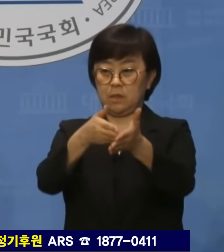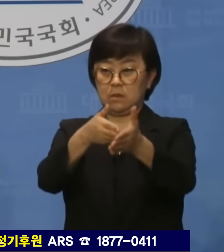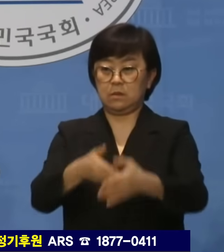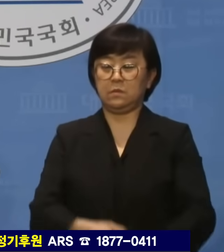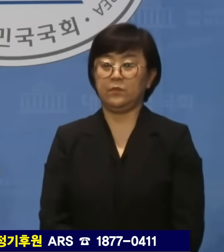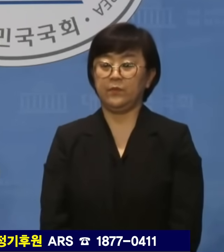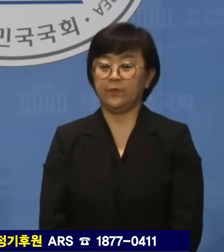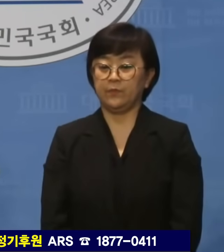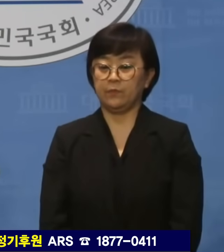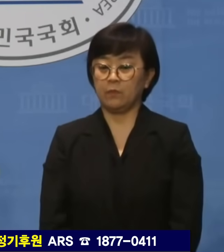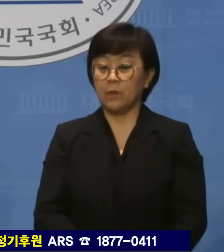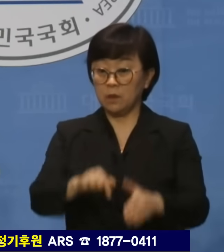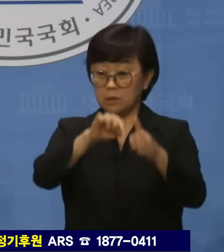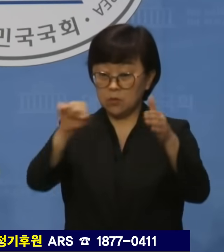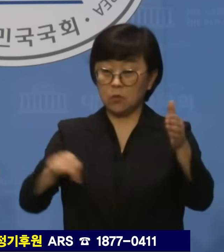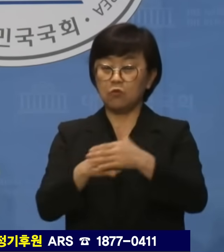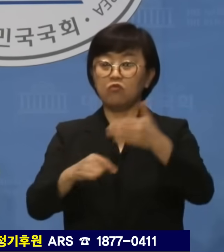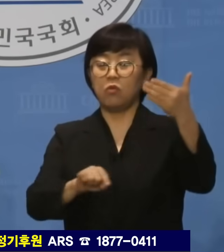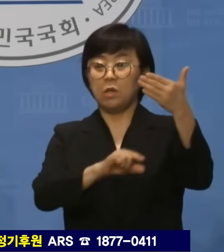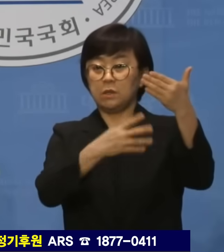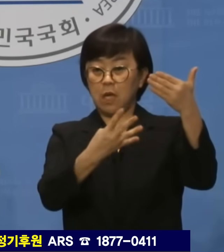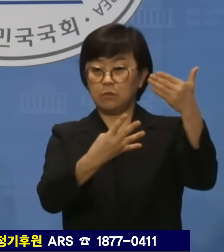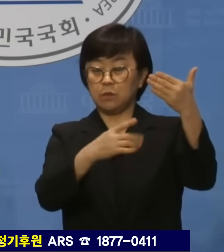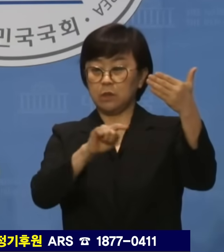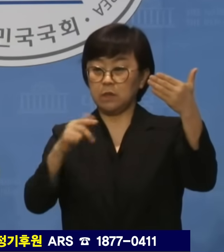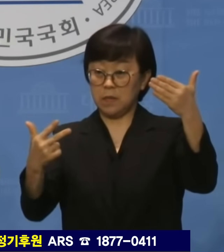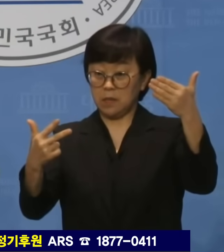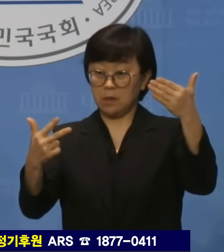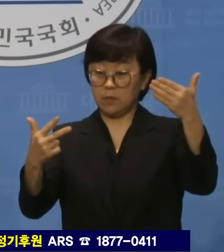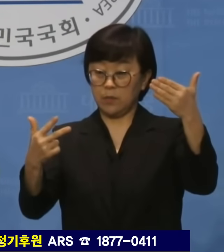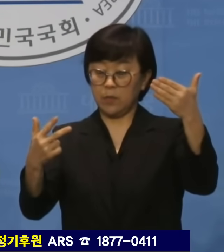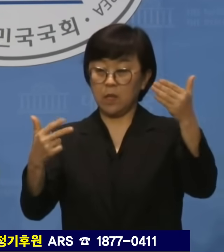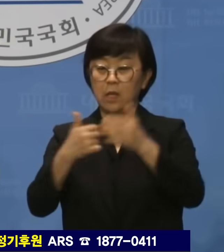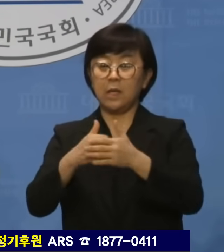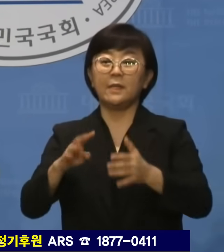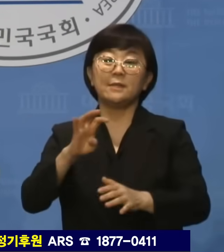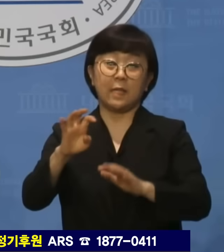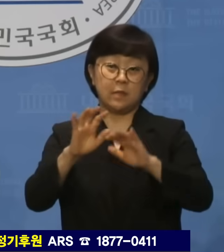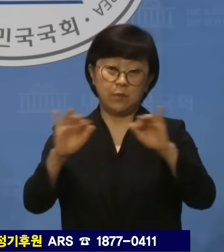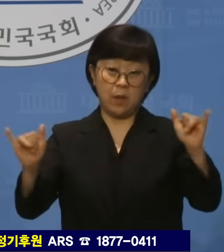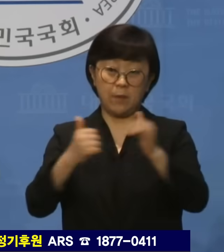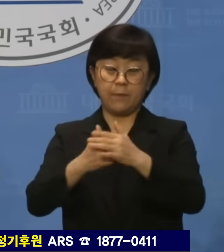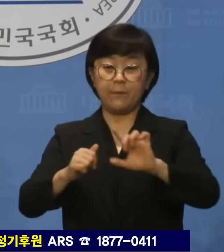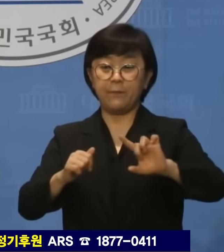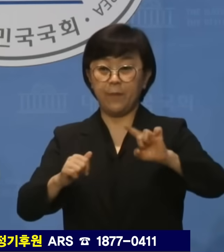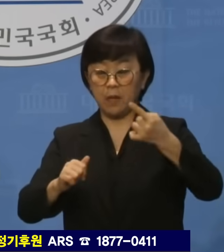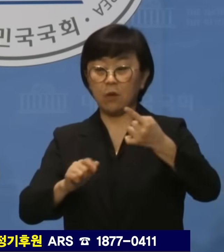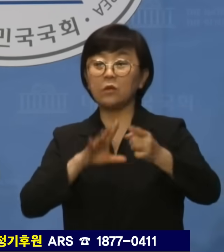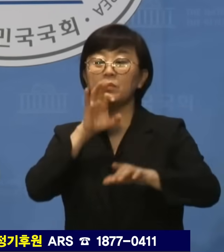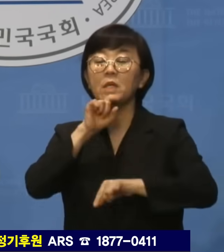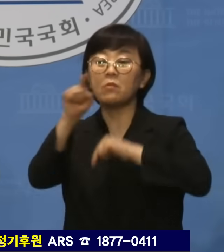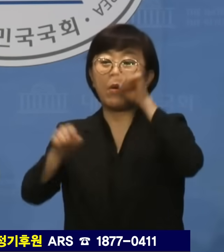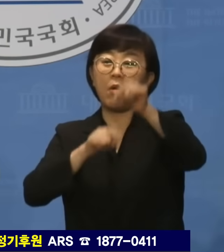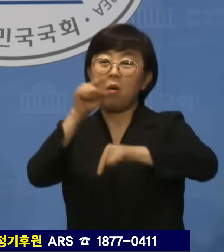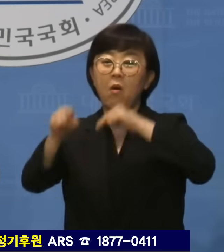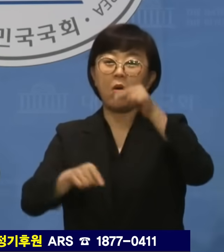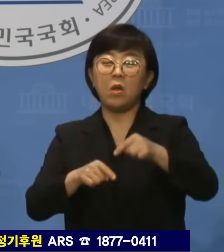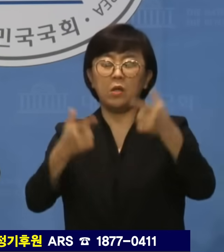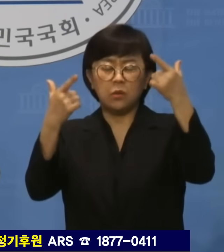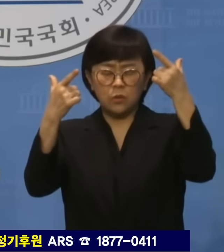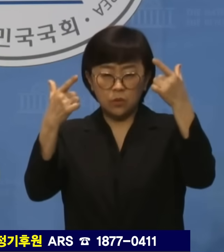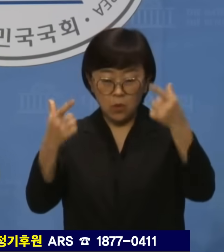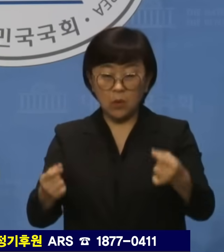제기했습니다. 이 중 9월 4일부터 7일까지 40여 명, 100여 건의 민원이 오타마저